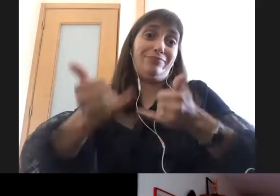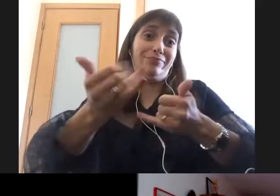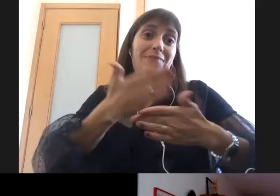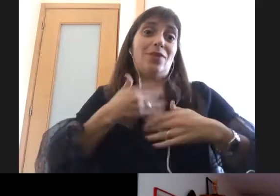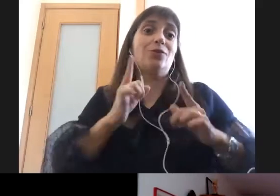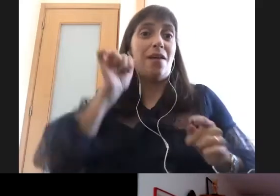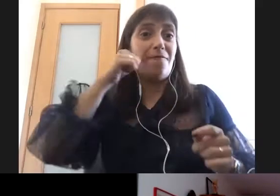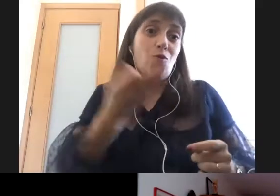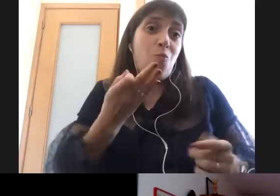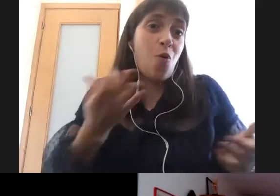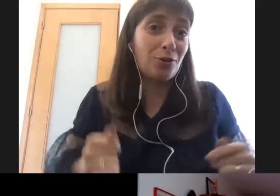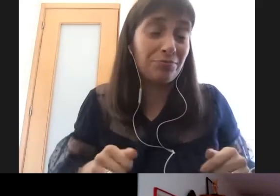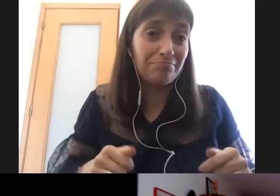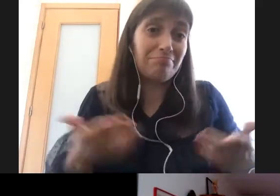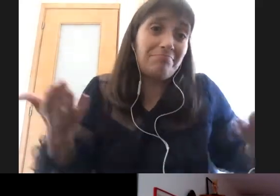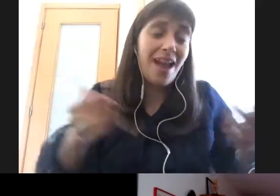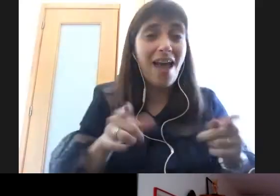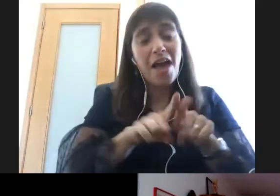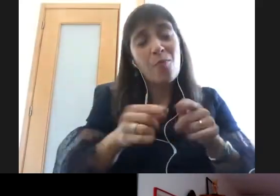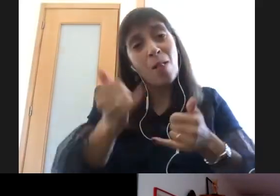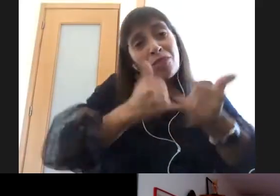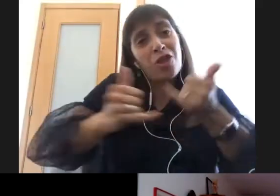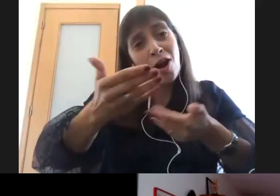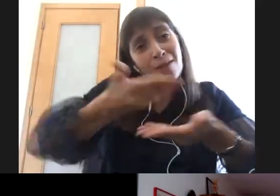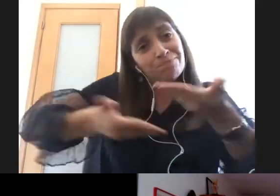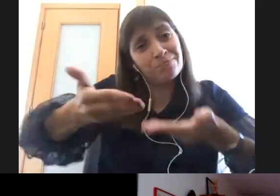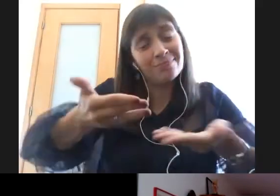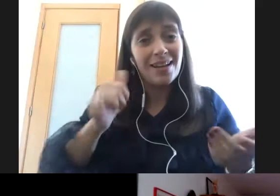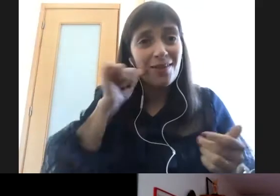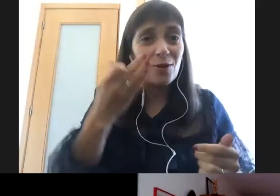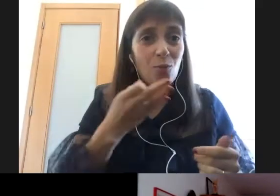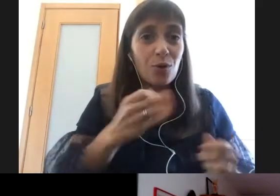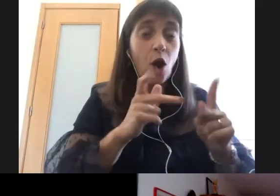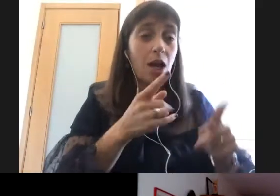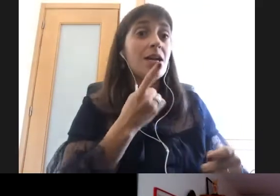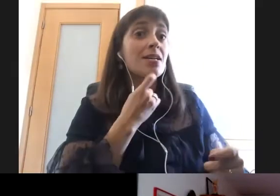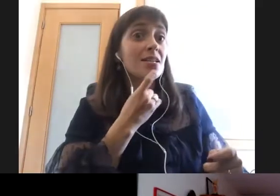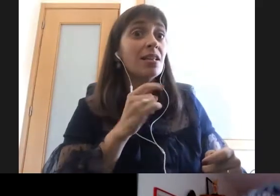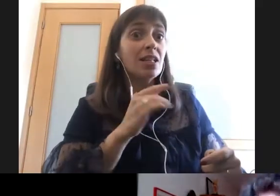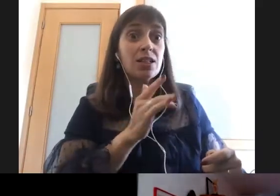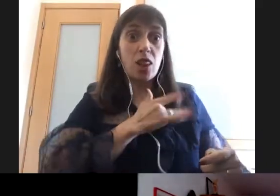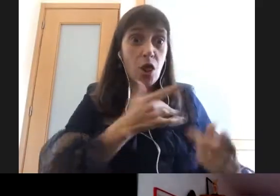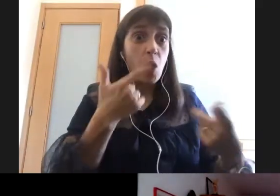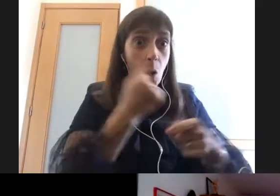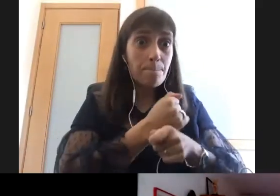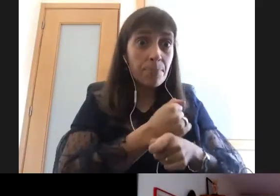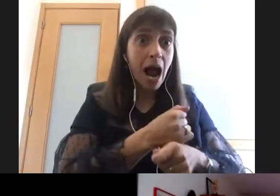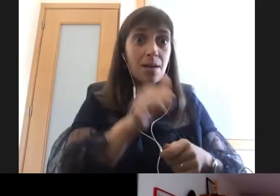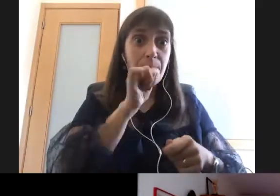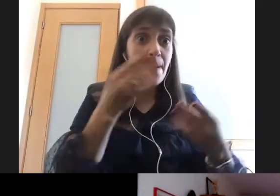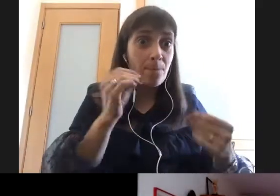O que não é talvez uma troca, não é? E veja bem, os ingleses são os maiores compradores e consumidores do vinho do Porto.